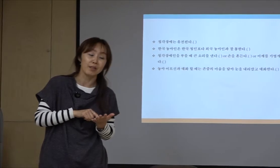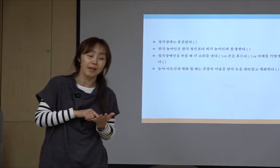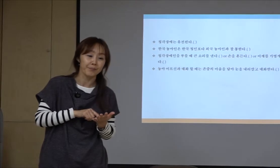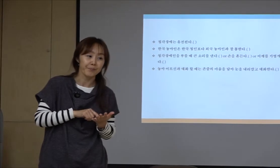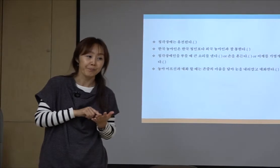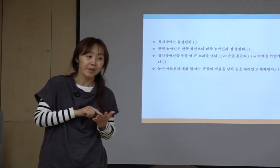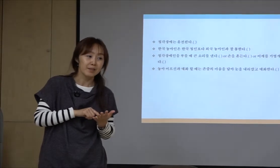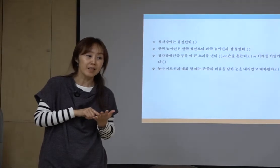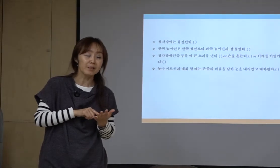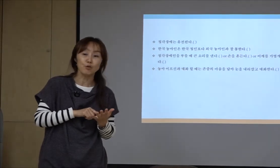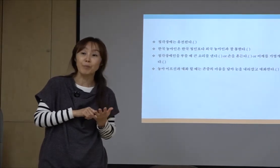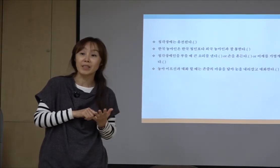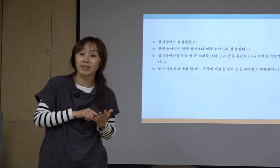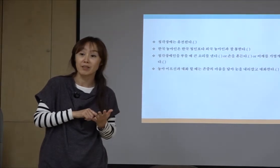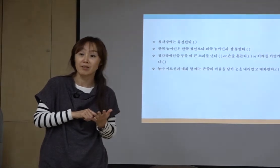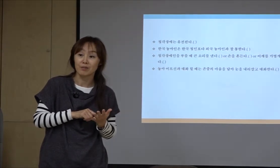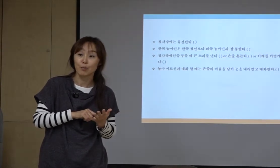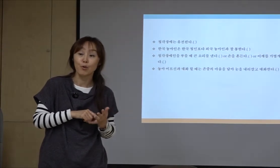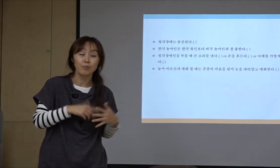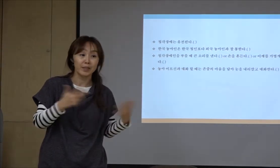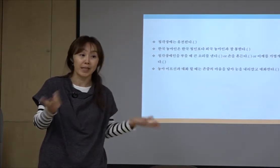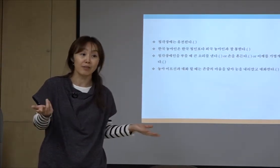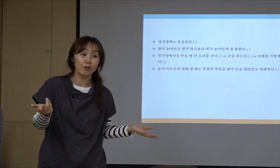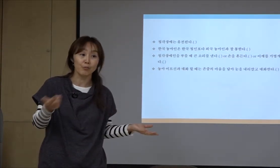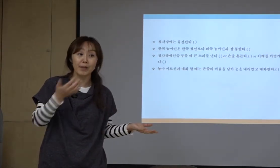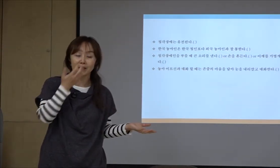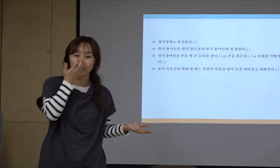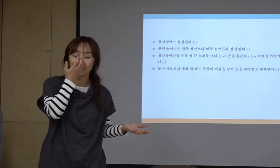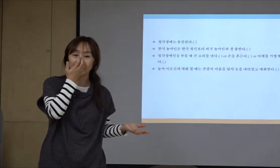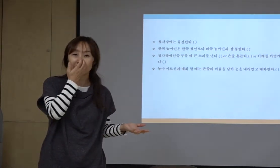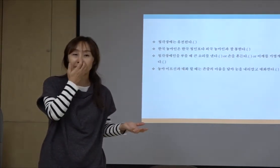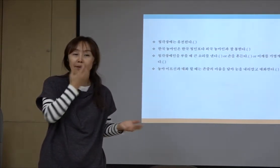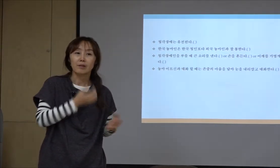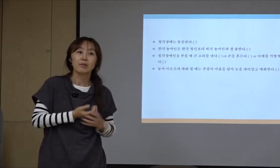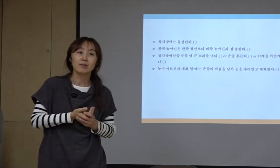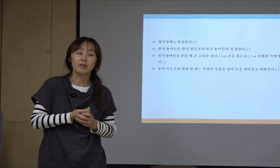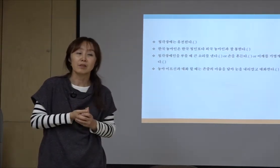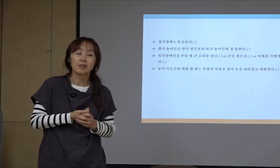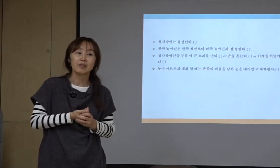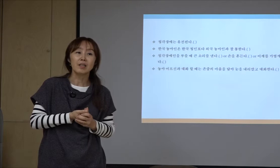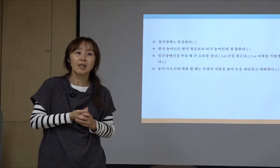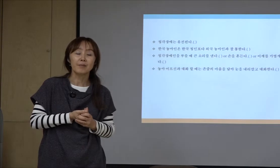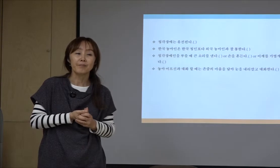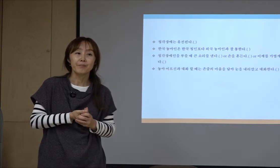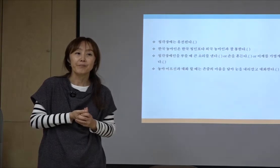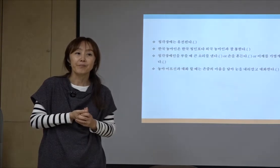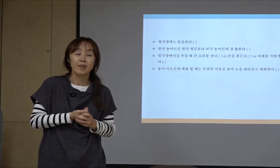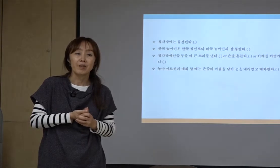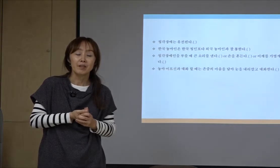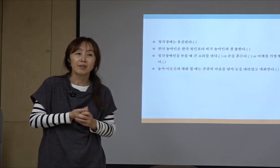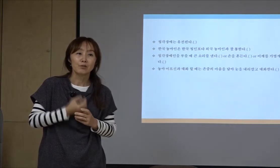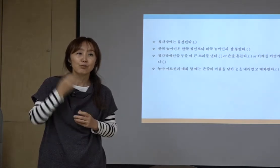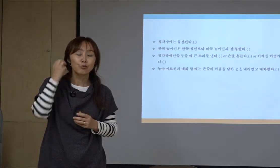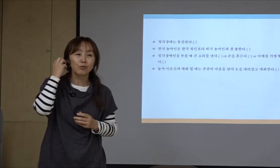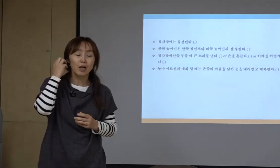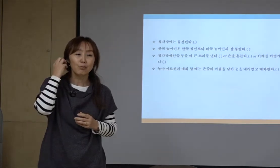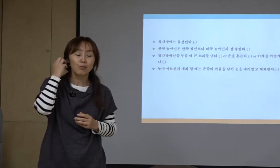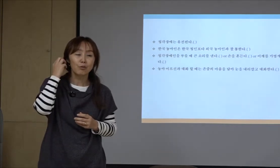들었는데 최근에 600이래요. 보험이 돼서 600이래요. 근데 그 수술을 하고